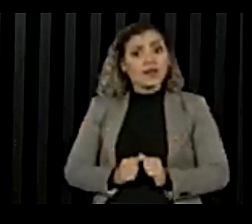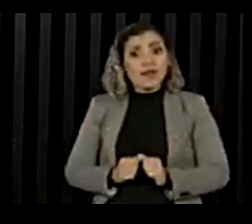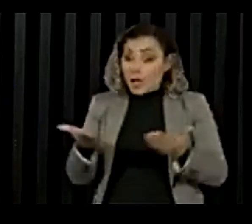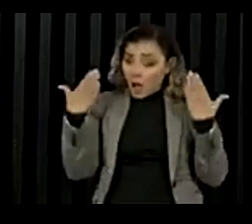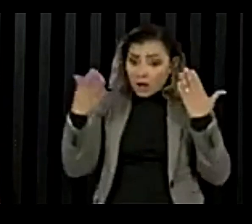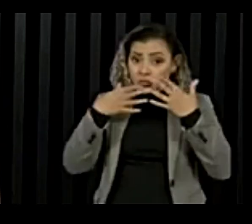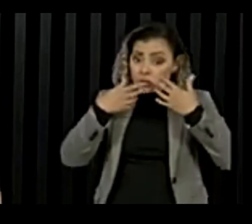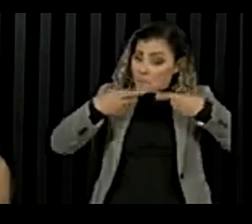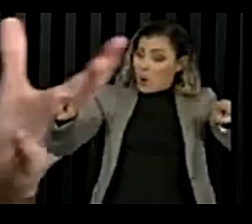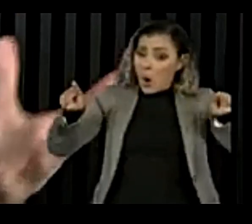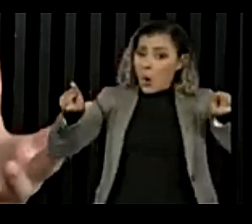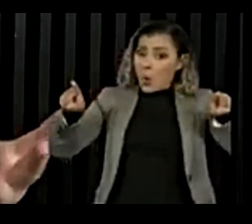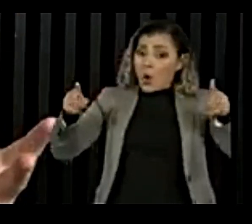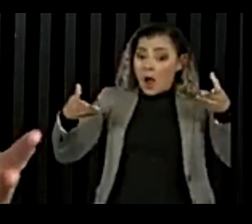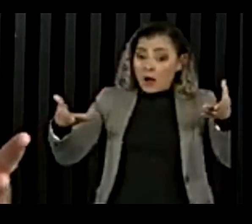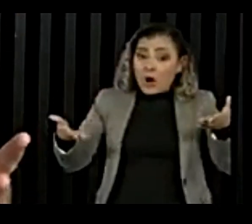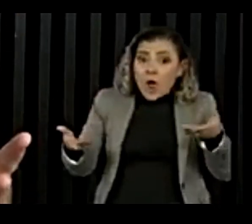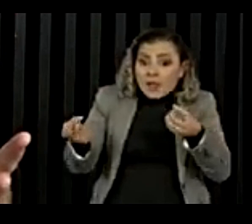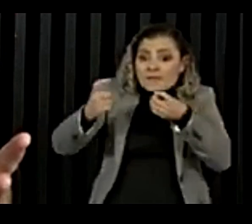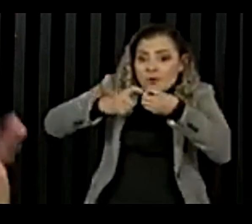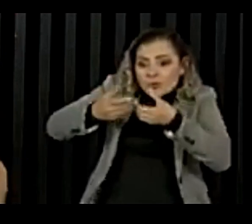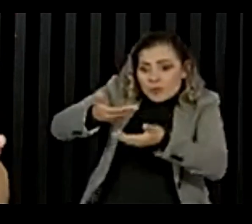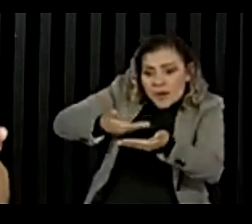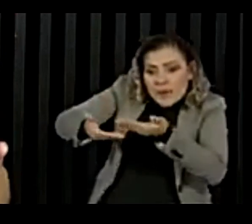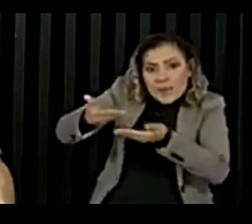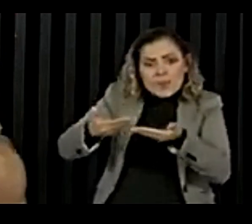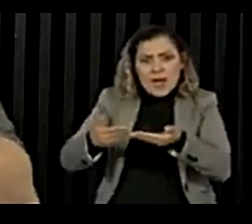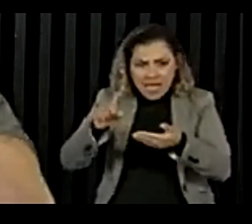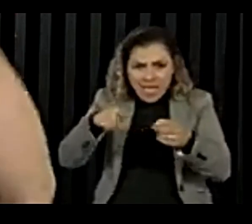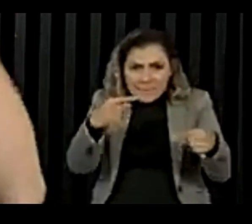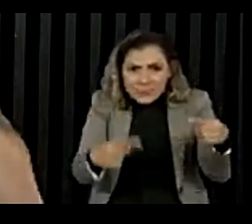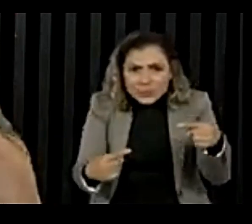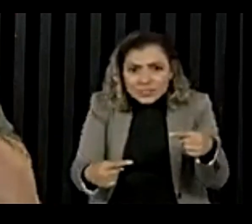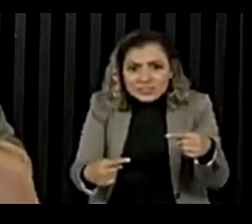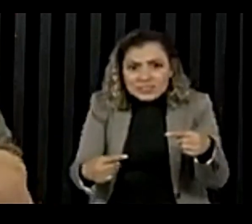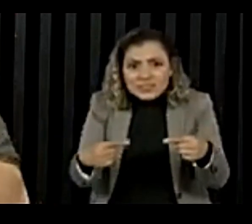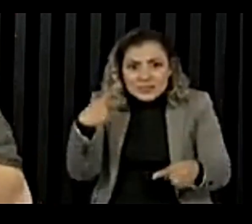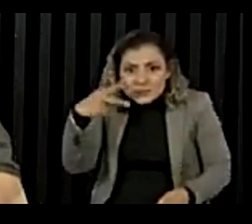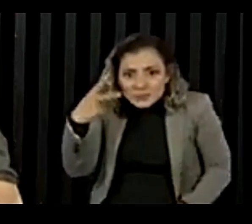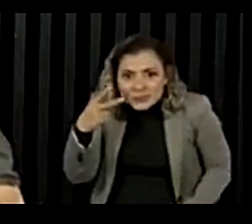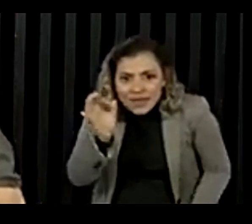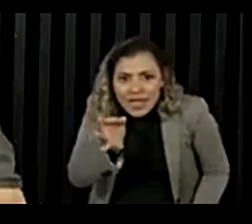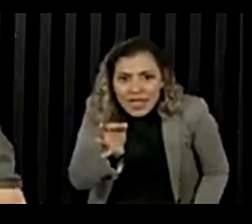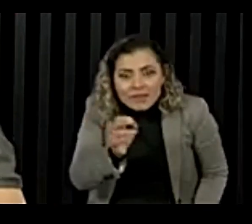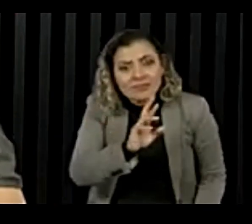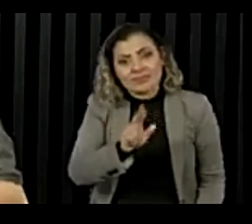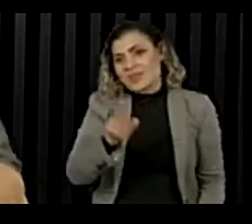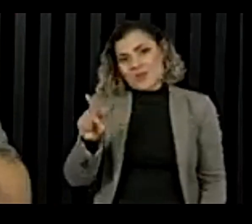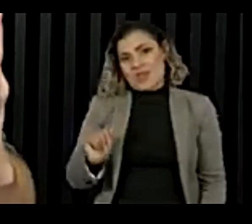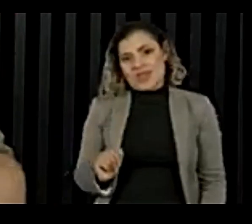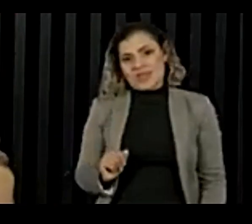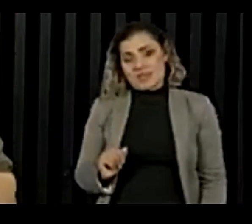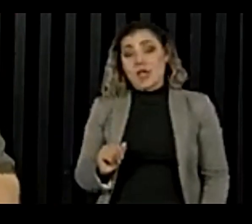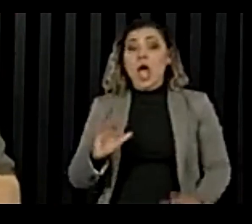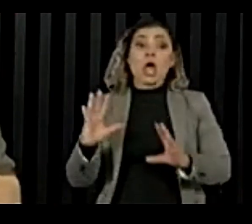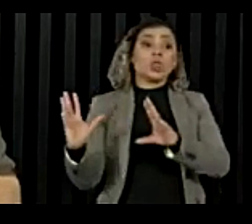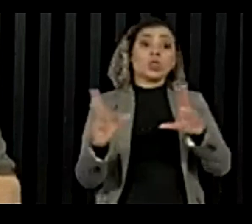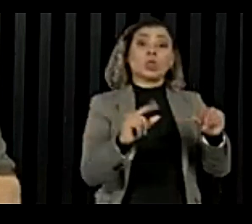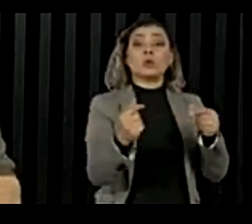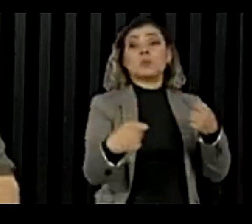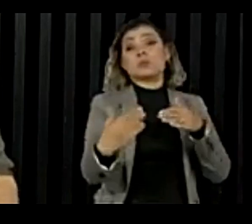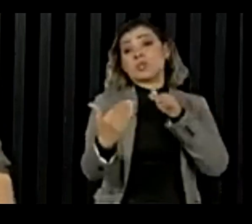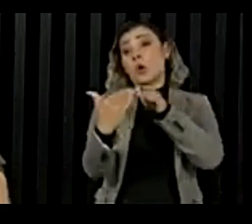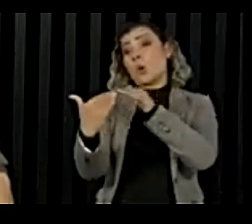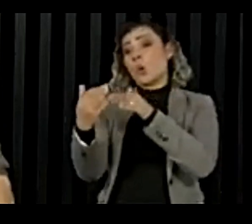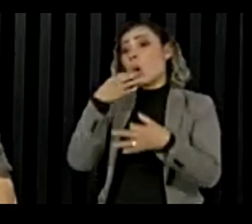é uma prova clara de que a gente não está falando aqui sobre política. E, mais uma vez, volta a resposta em relação àquilo todo mundo tem que concordar com a sua